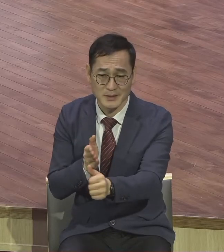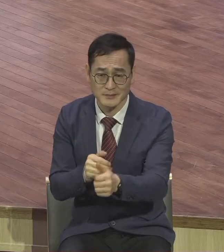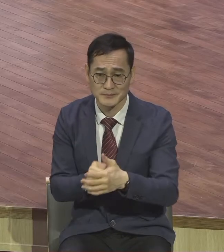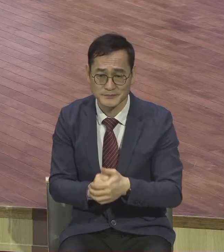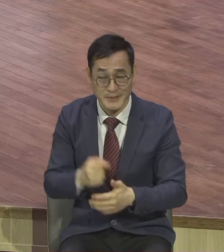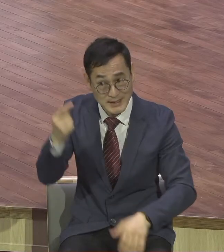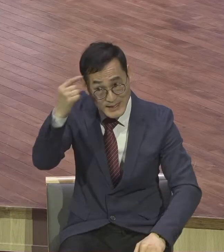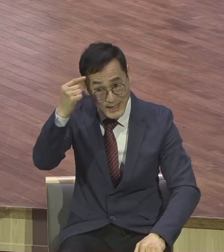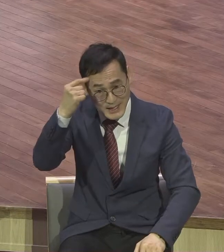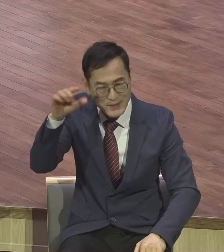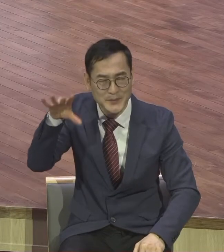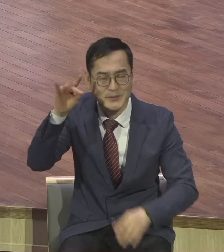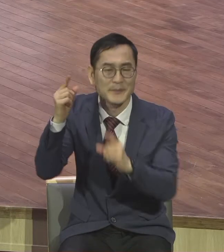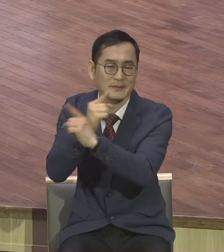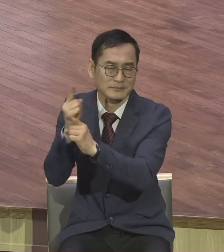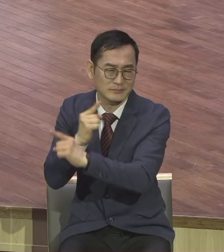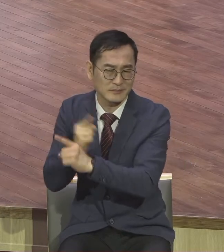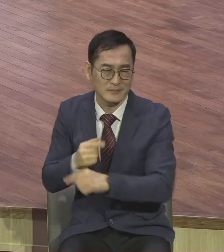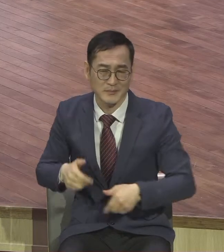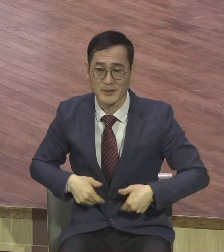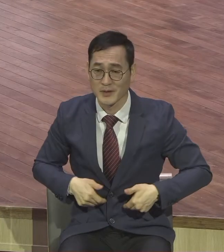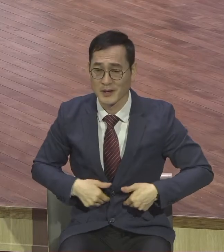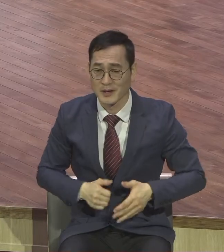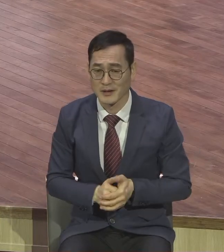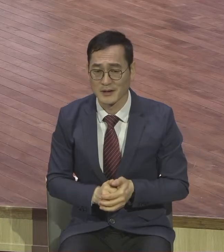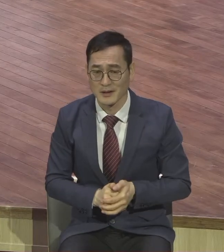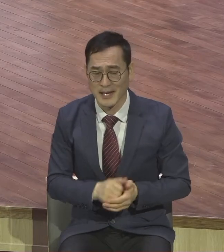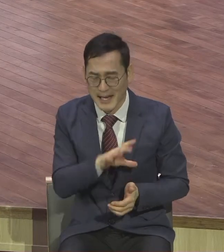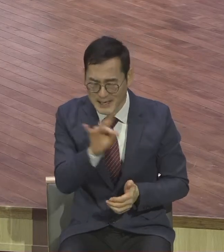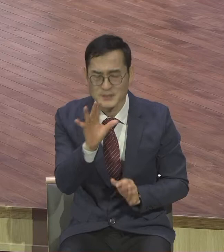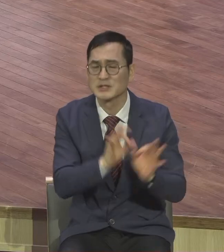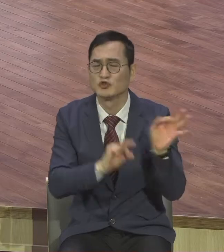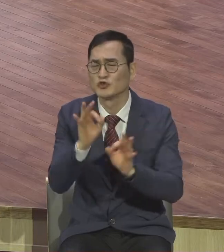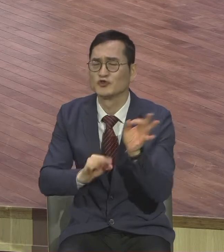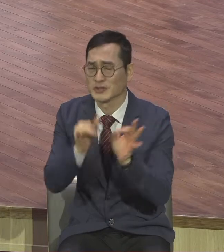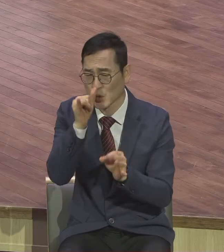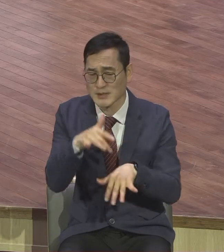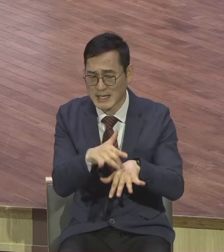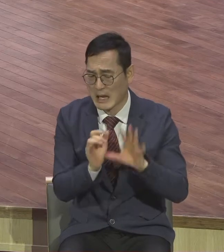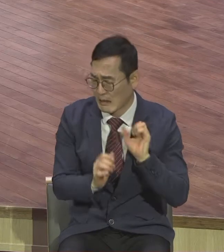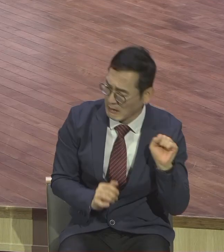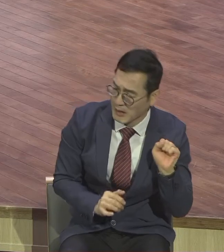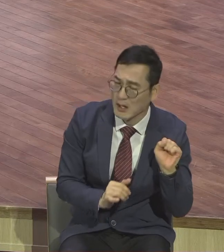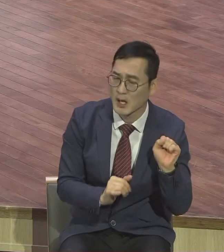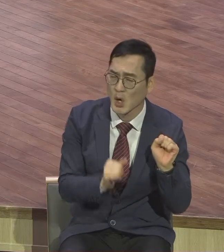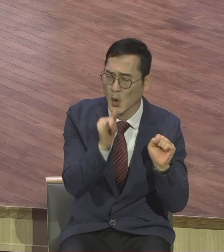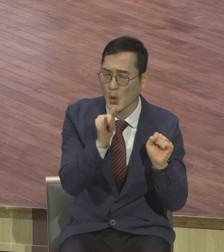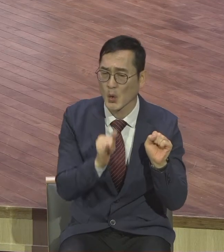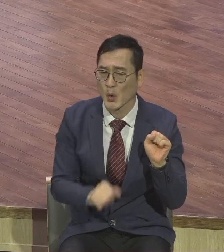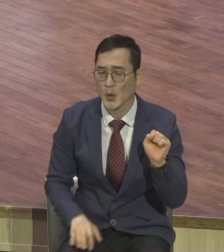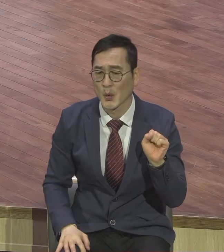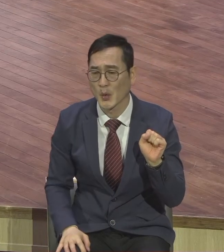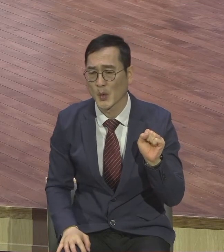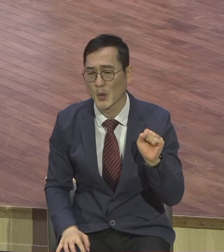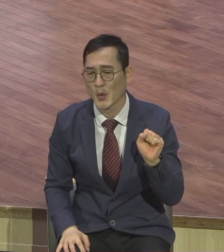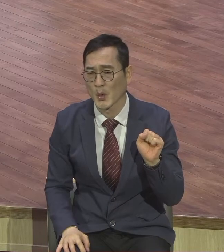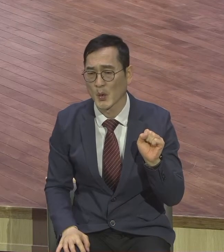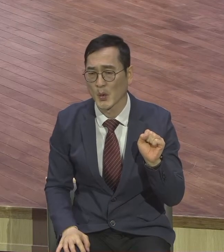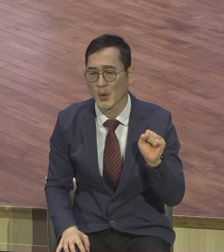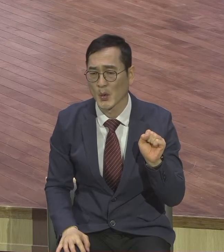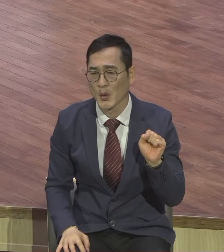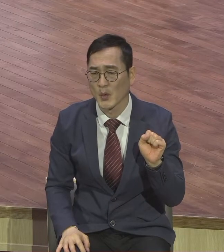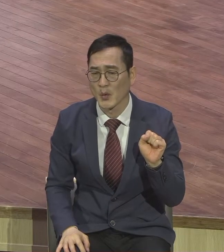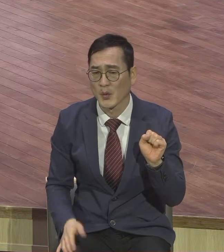누구나 다 순간적으로는 실수할 수 있어요 순간적으로 사단에 잡힐 수 있고 순간에 창세 3장 빠질 수 있습니다 그런데